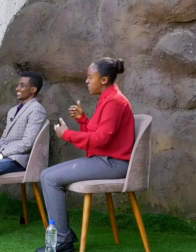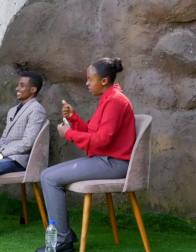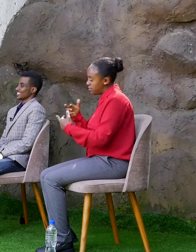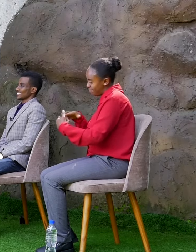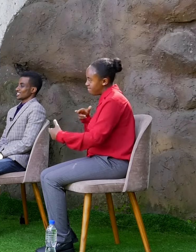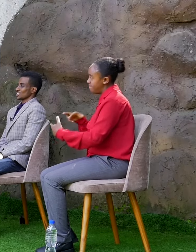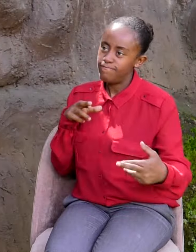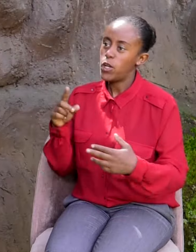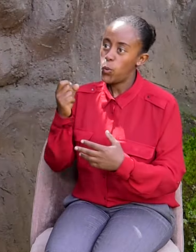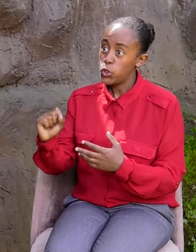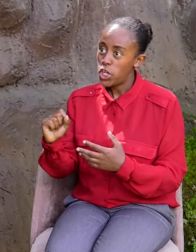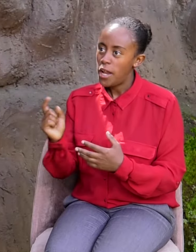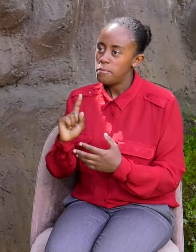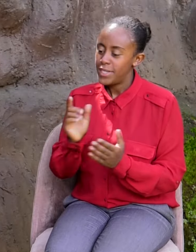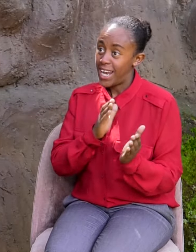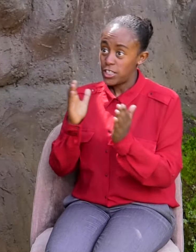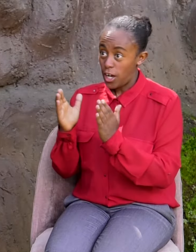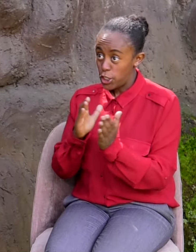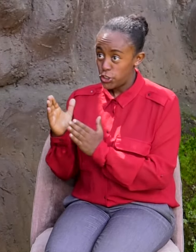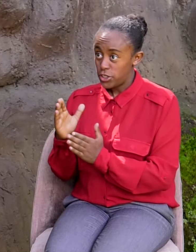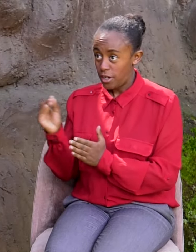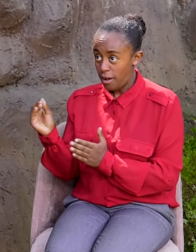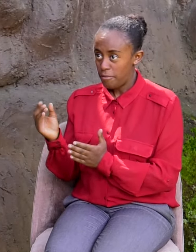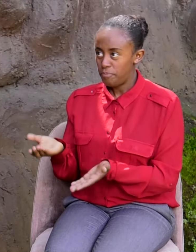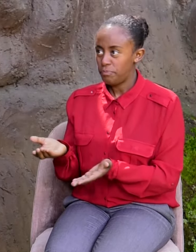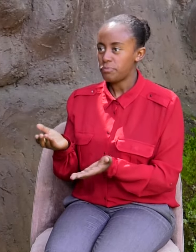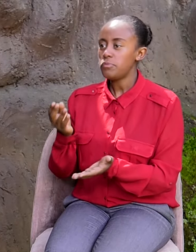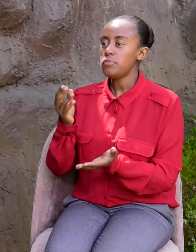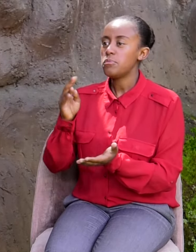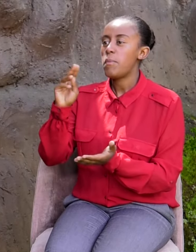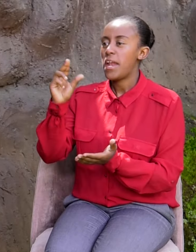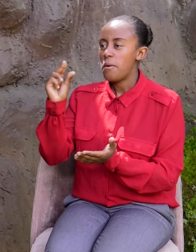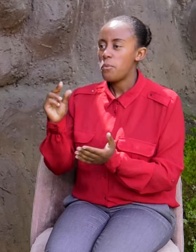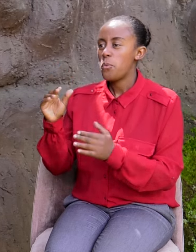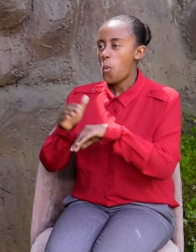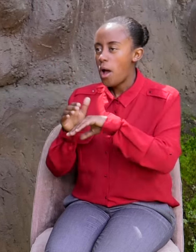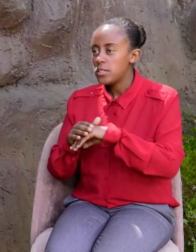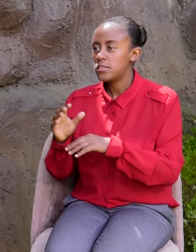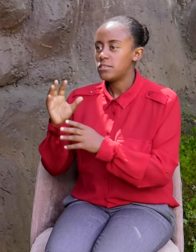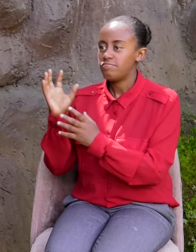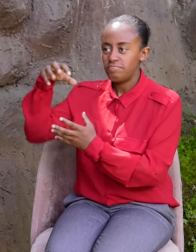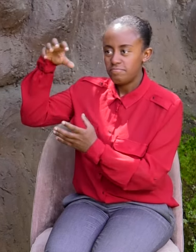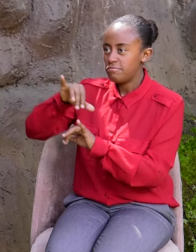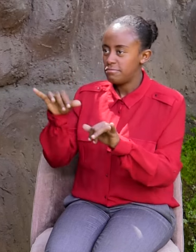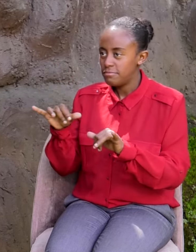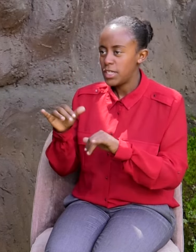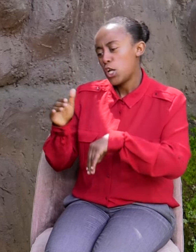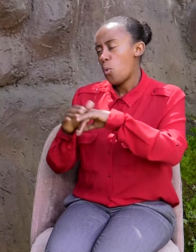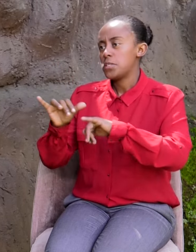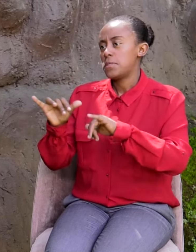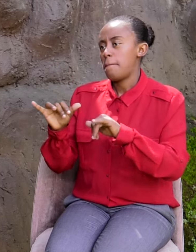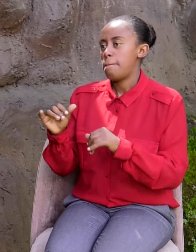ይችላል። እሱን እናዘጋጅና መረብ ኳስ እንጫወታለን። የእግር ኳስም በተመሳሳይ